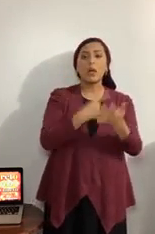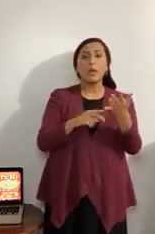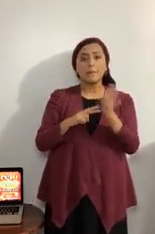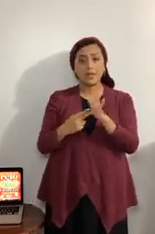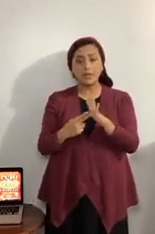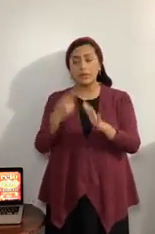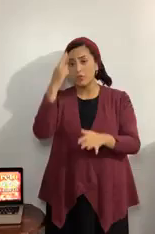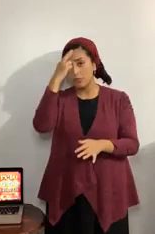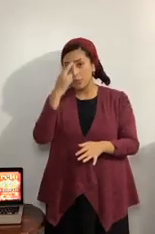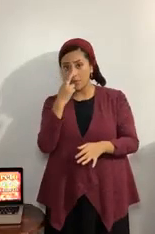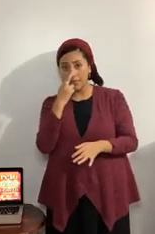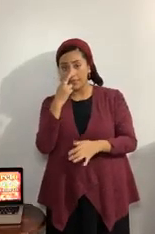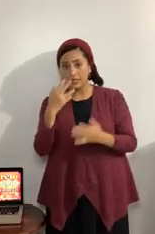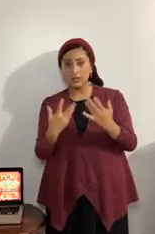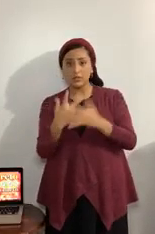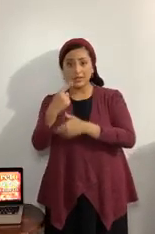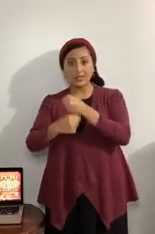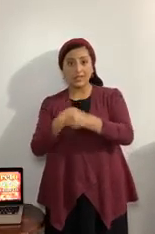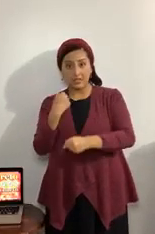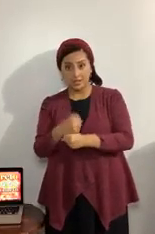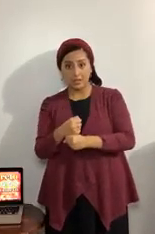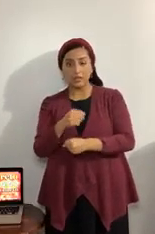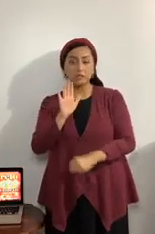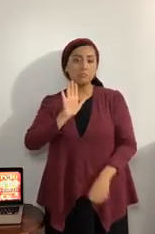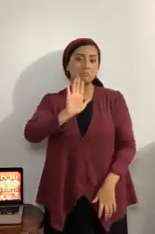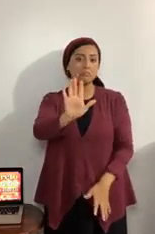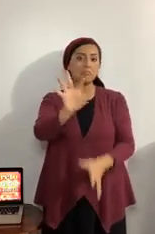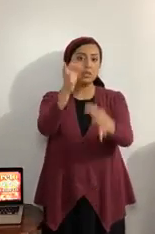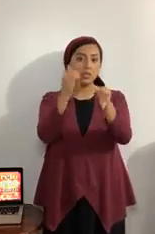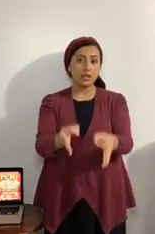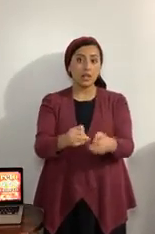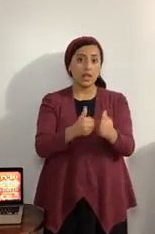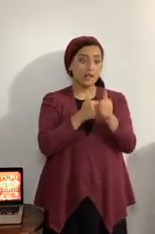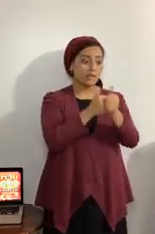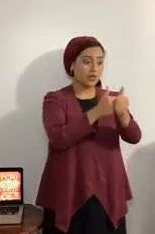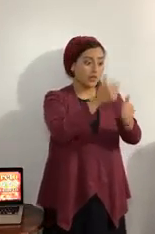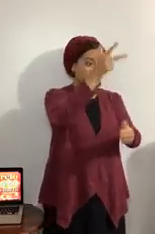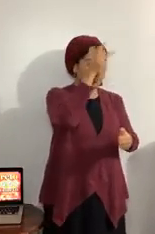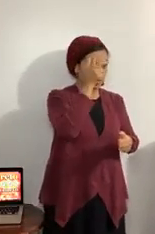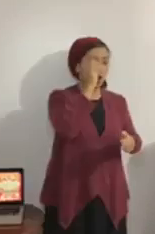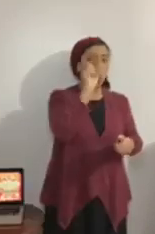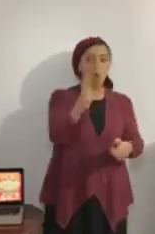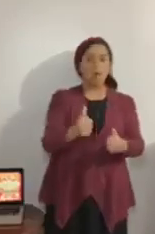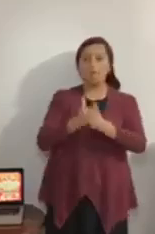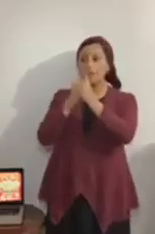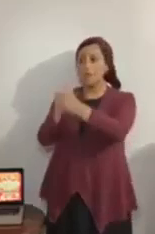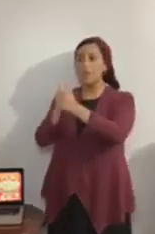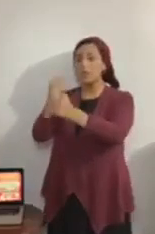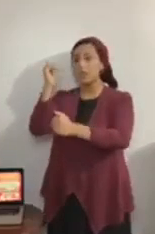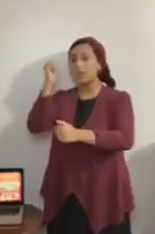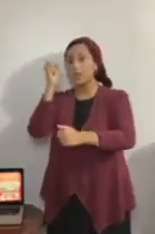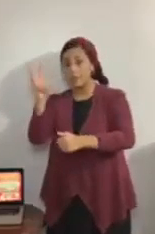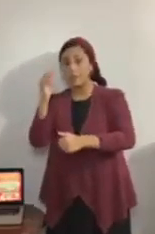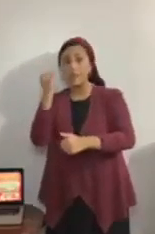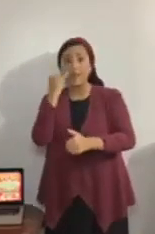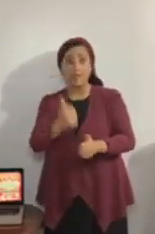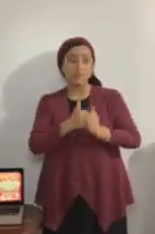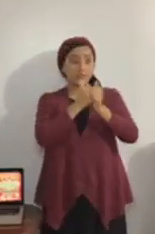Año Nuevo romano, usted decide, o sigue al diablo o sigue a Yahshua. Si sigue al diablo, se